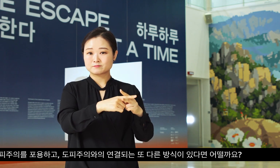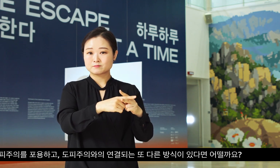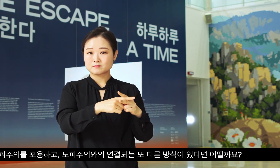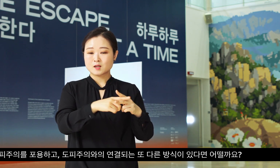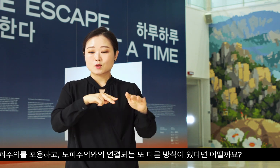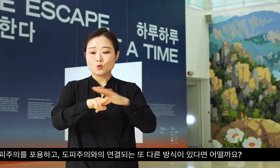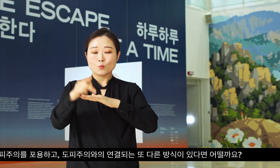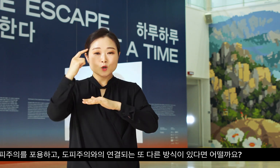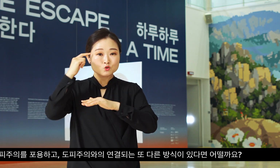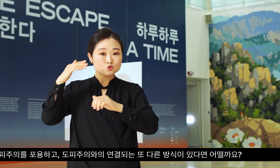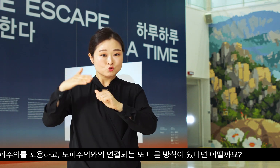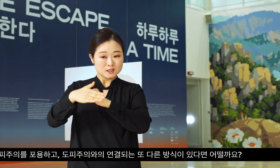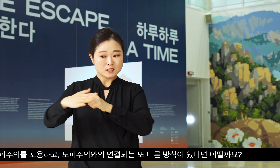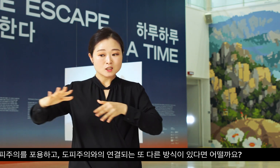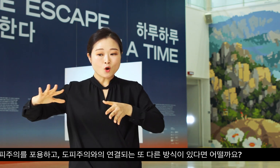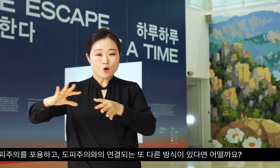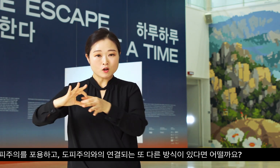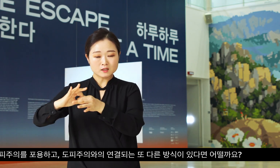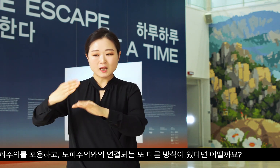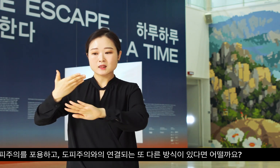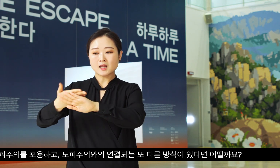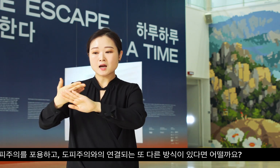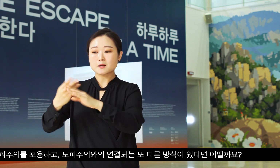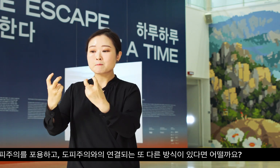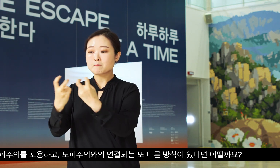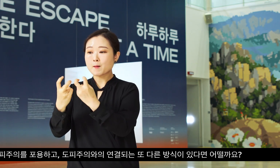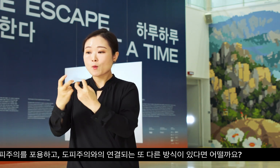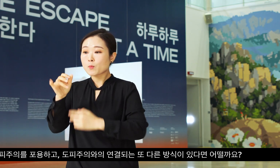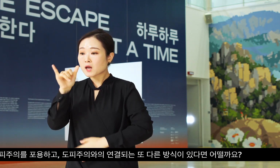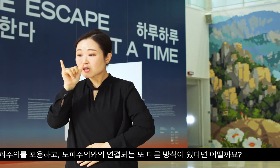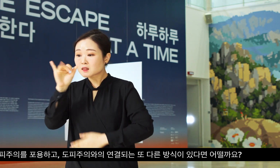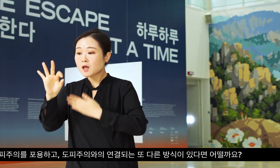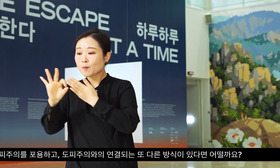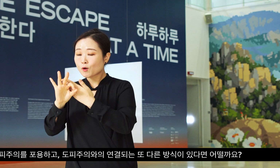도피주의와의 연결되는 또 다른 방식이 있다면 어떨까요?